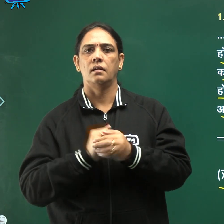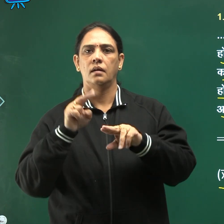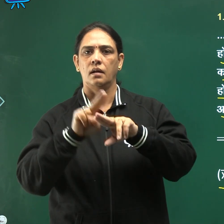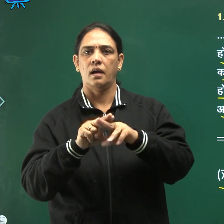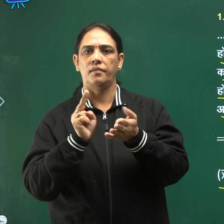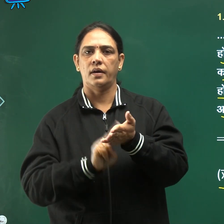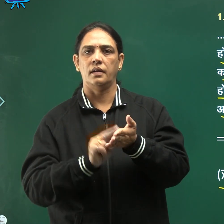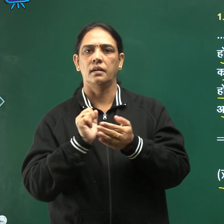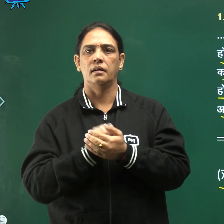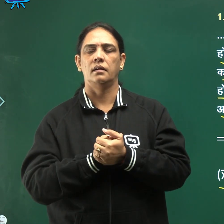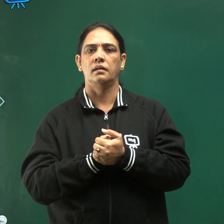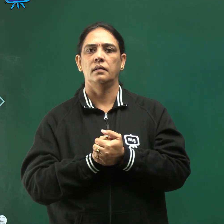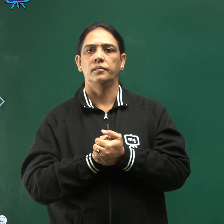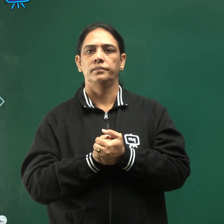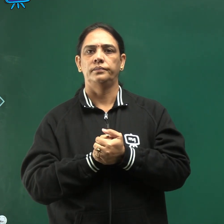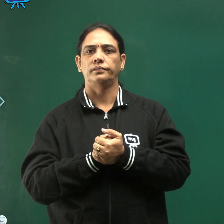fn।